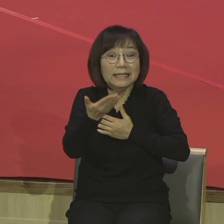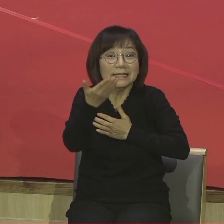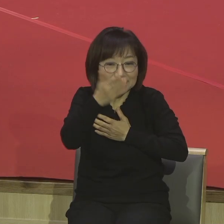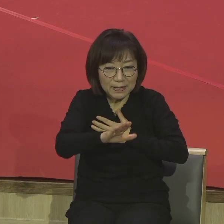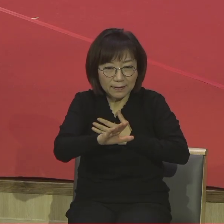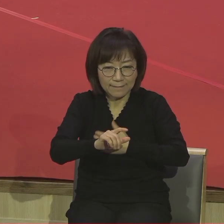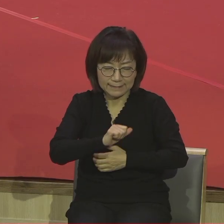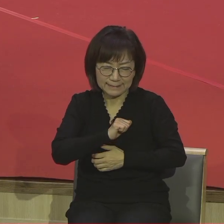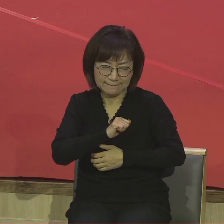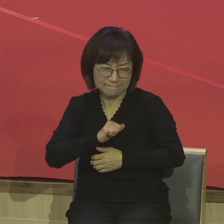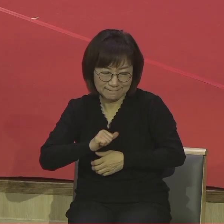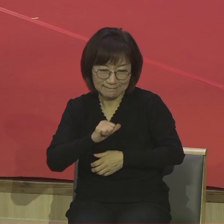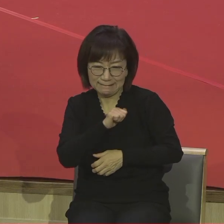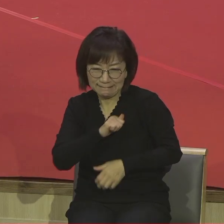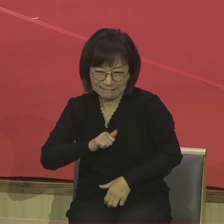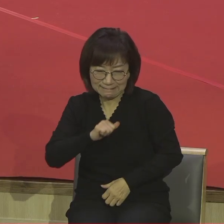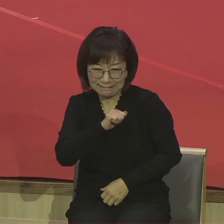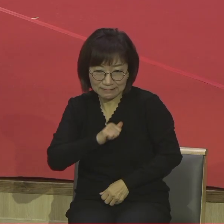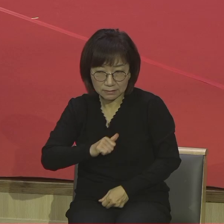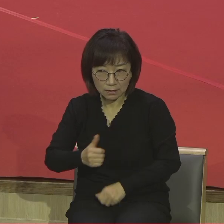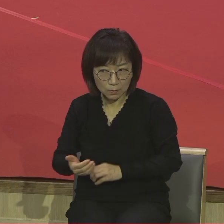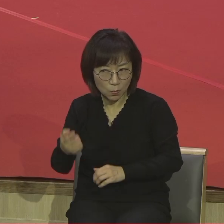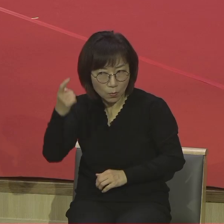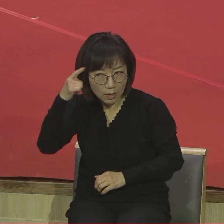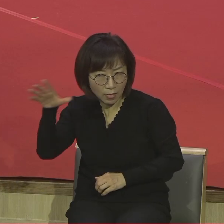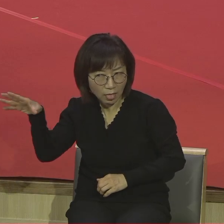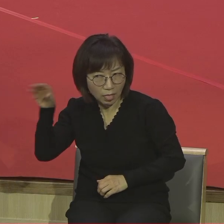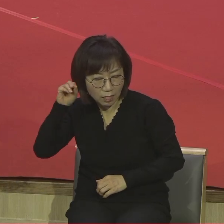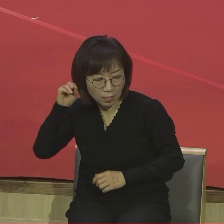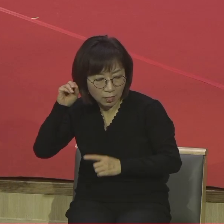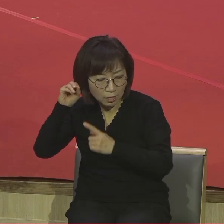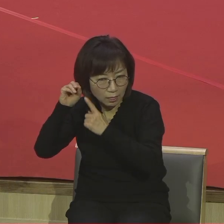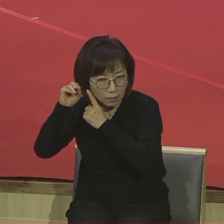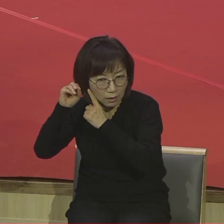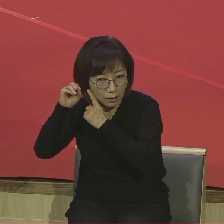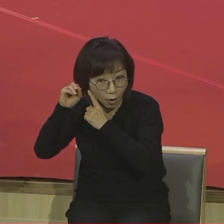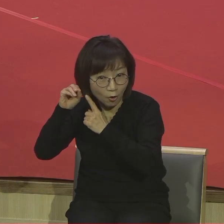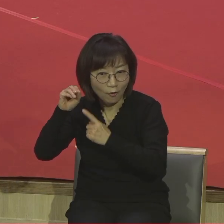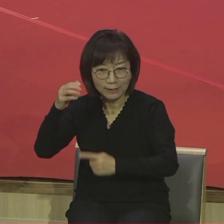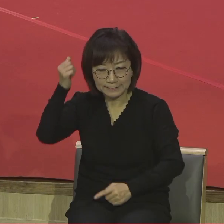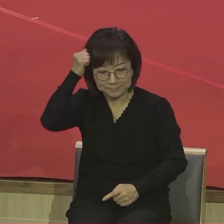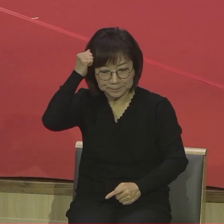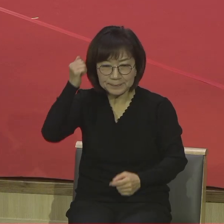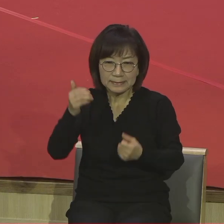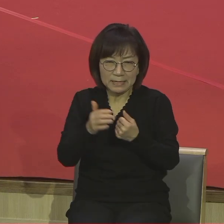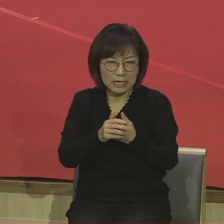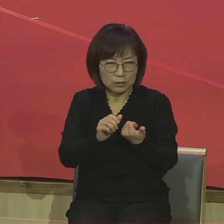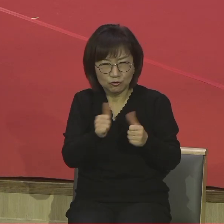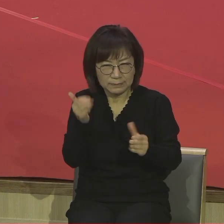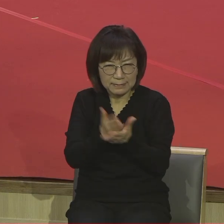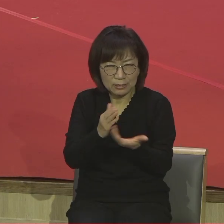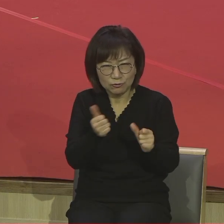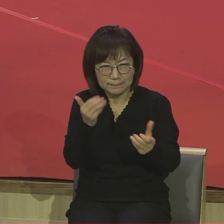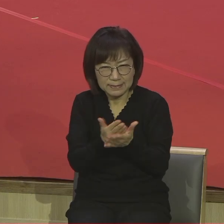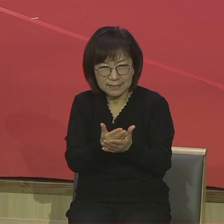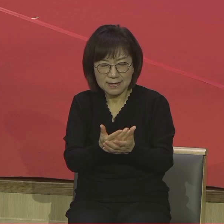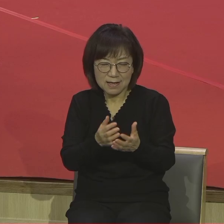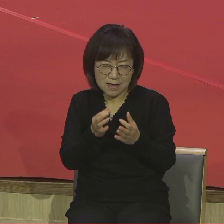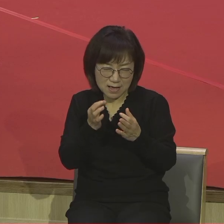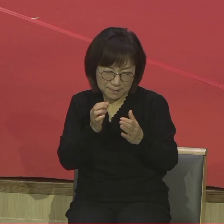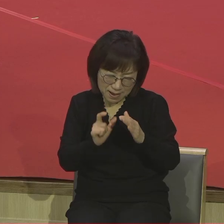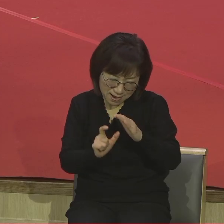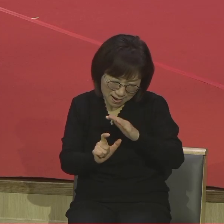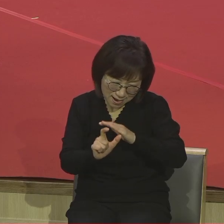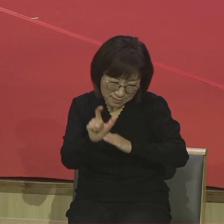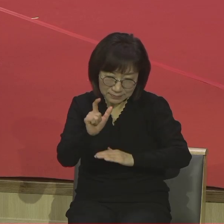속에서 죽음과 싸운 겁니다. 자기와 싸웠어. 정신을 바짝 정신줄 안 놓으려고 그렇게 밤새도록